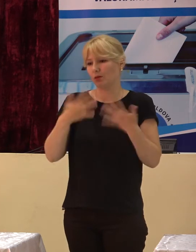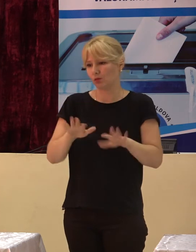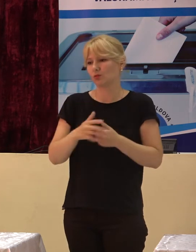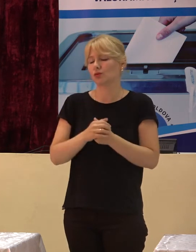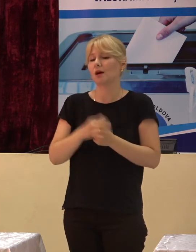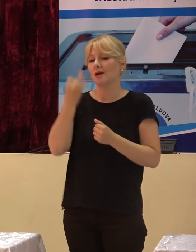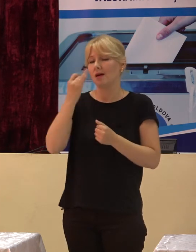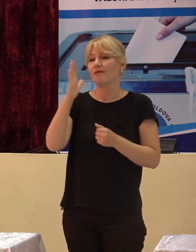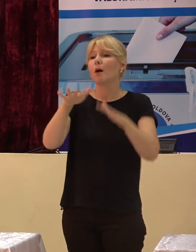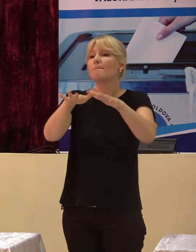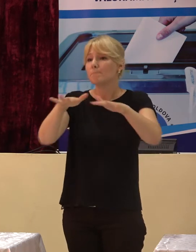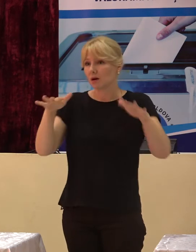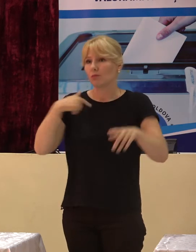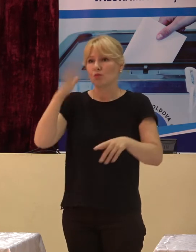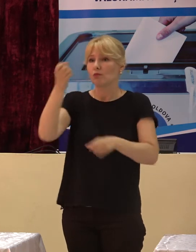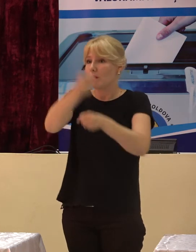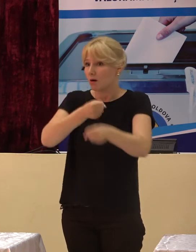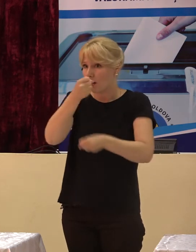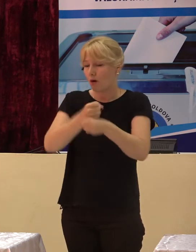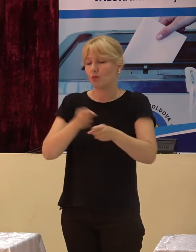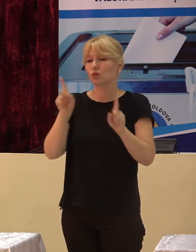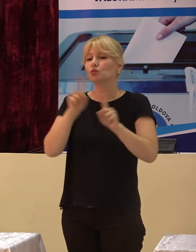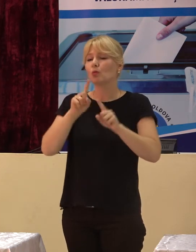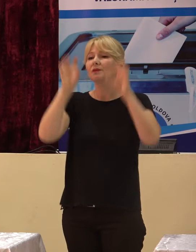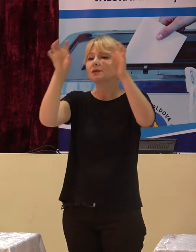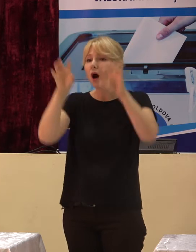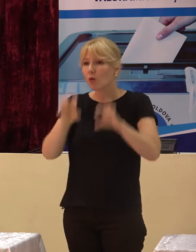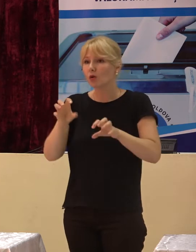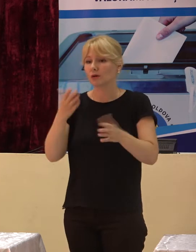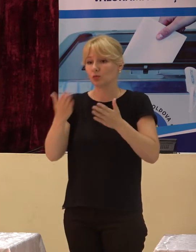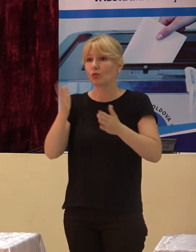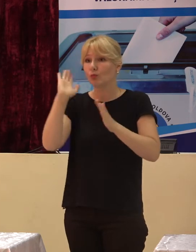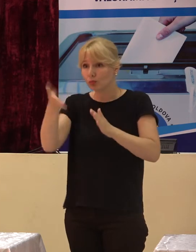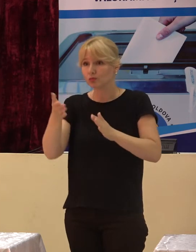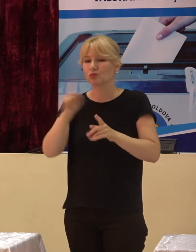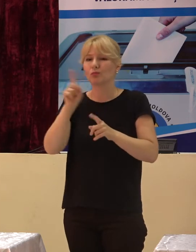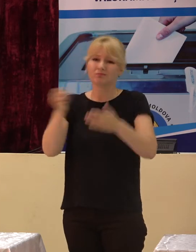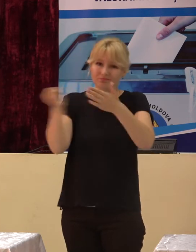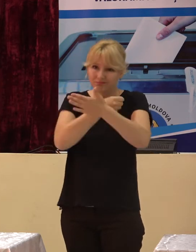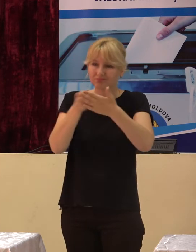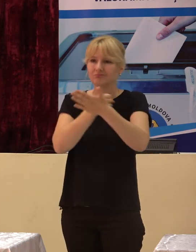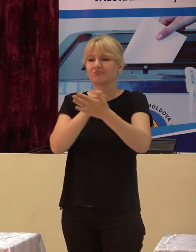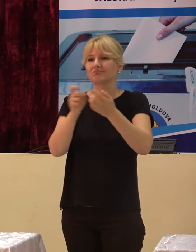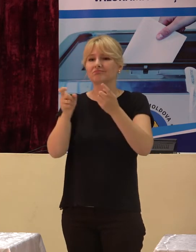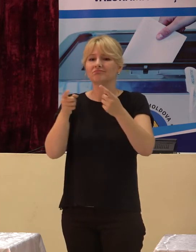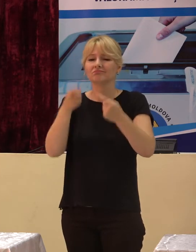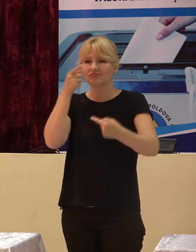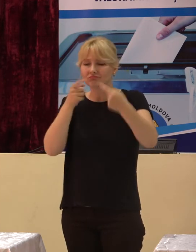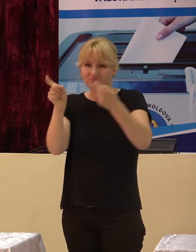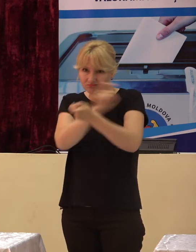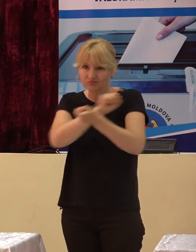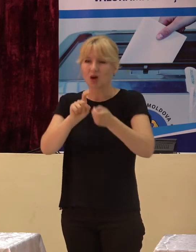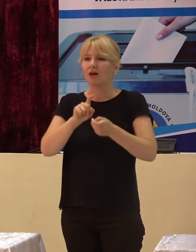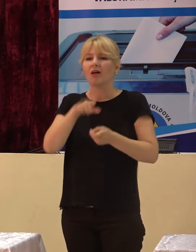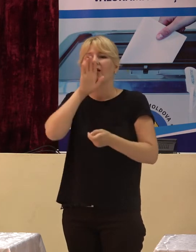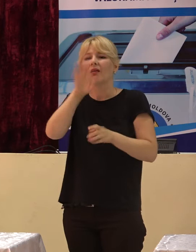în Parlament vom munci pentru ca legile menite să combată excluziunea socială să nu rămână doar